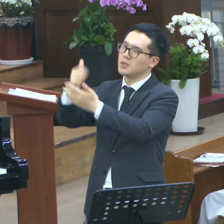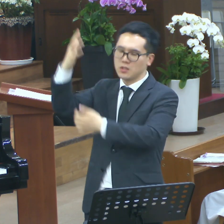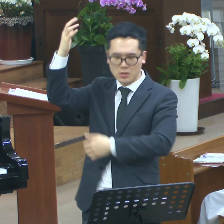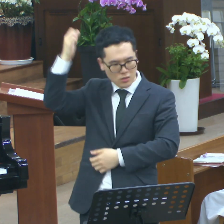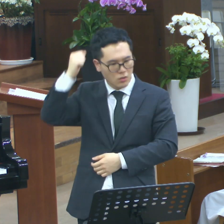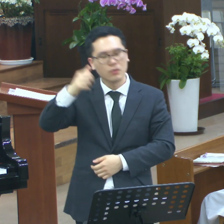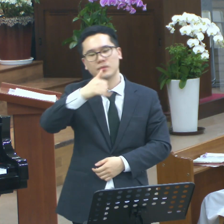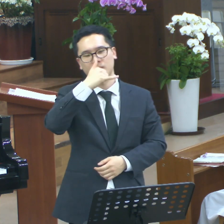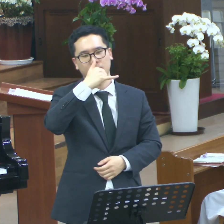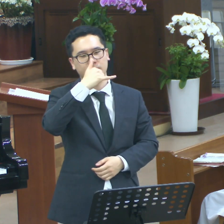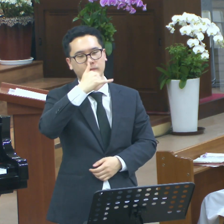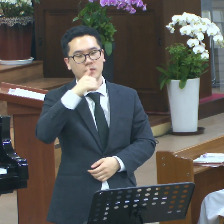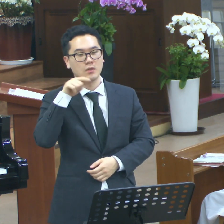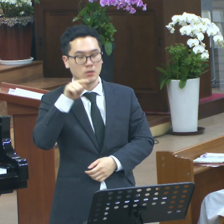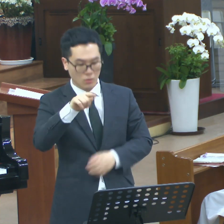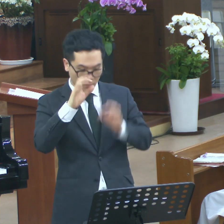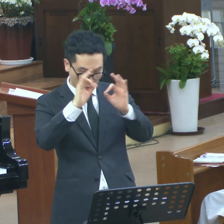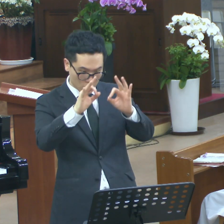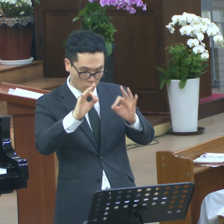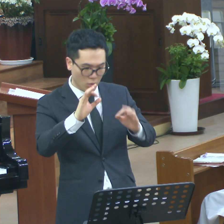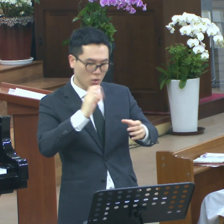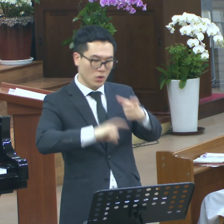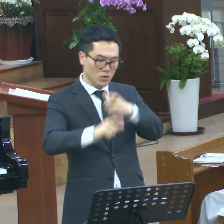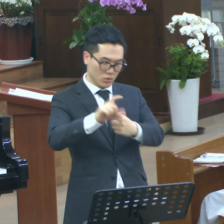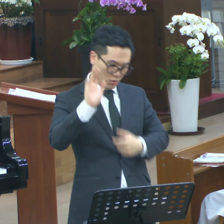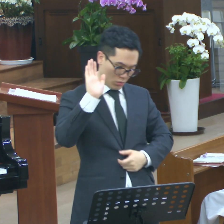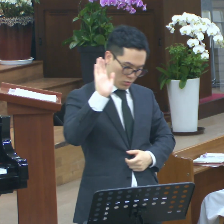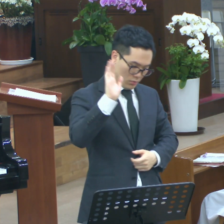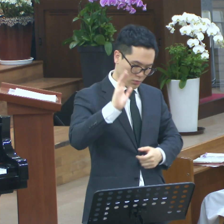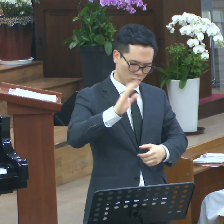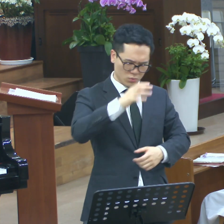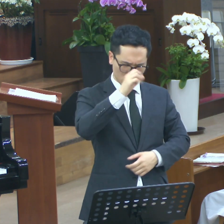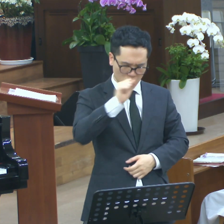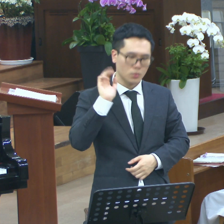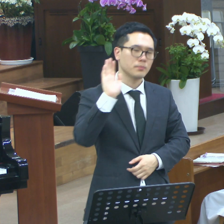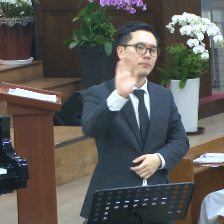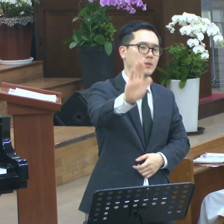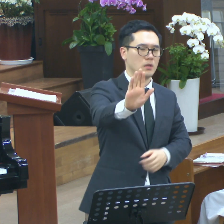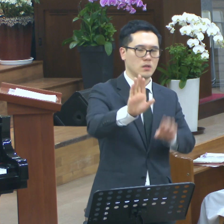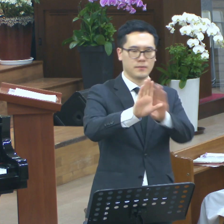좋은 미래를 열어주실 것을 믿으시기 바랍니다. 이것이 시인의 발견이에요.